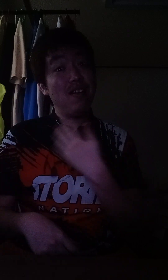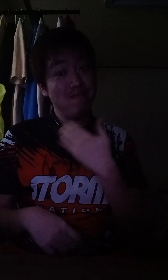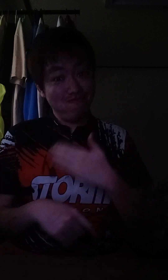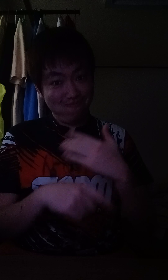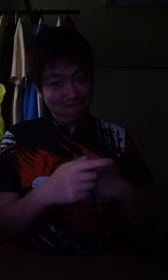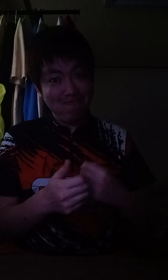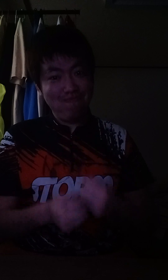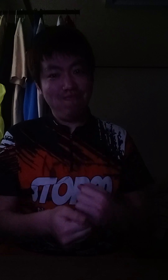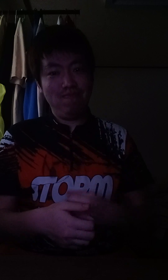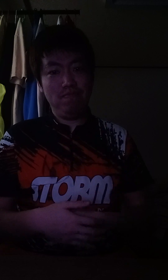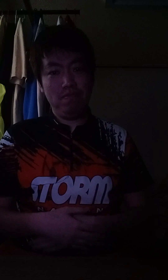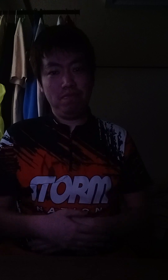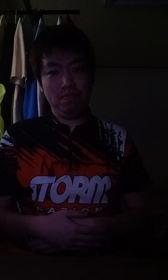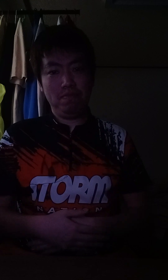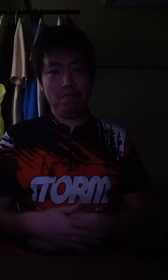가볍습니다. 역시 멋져요, 우리